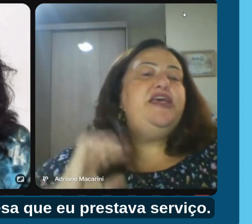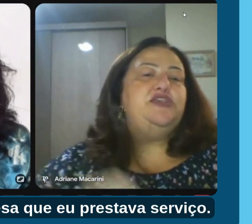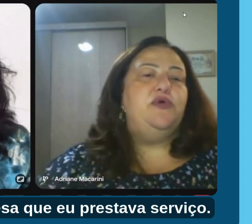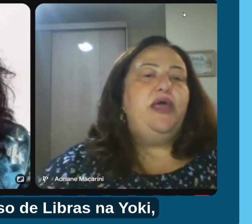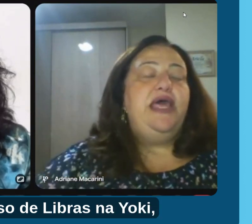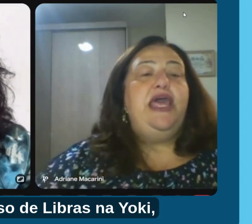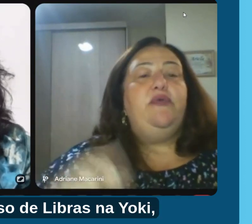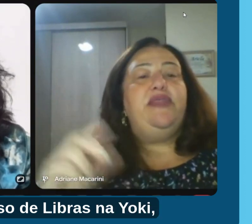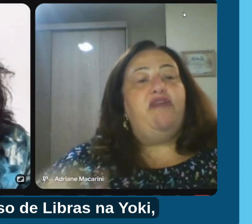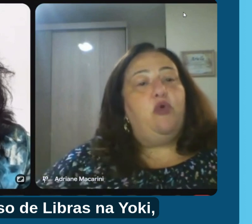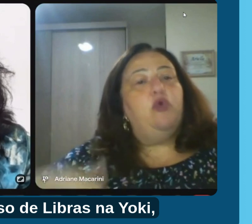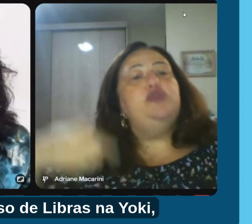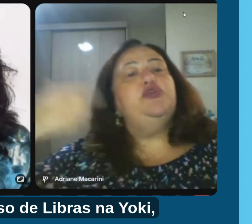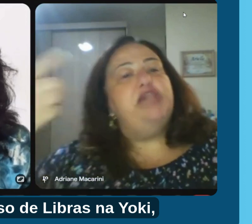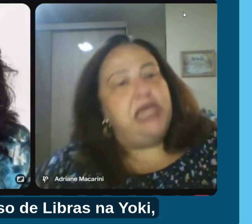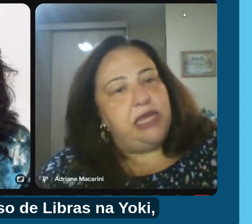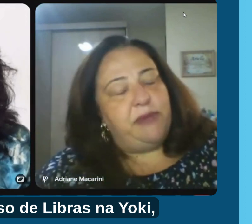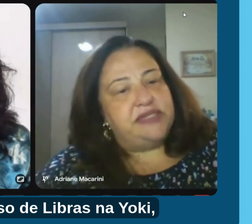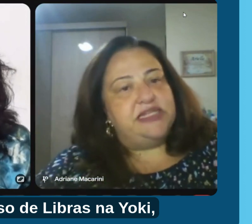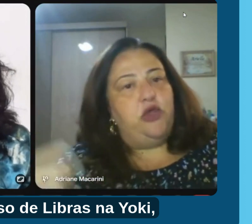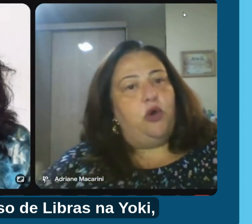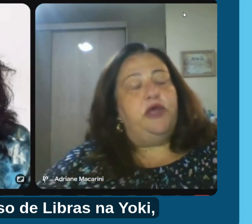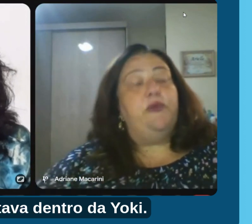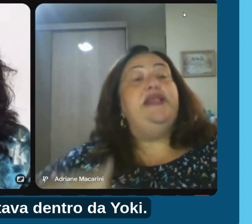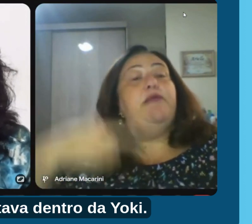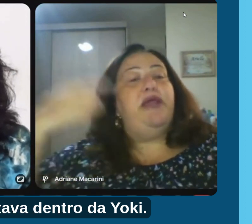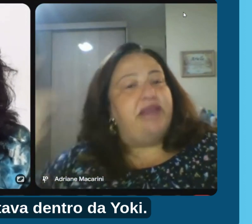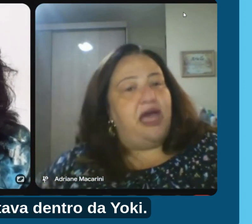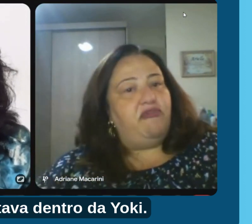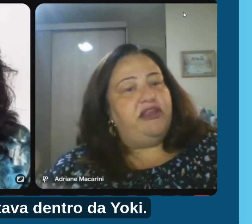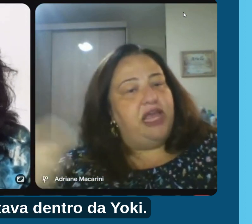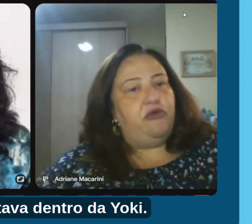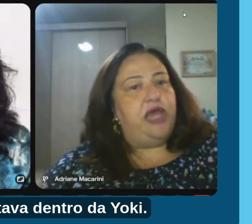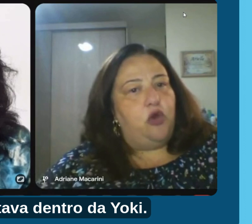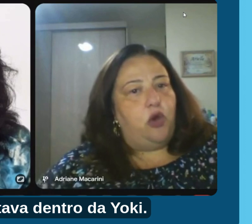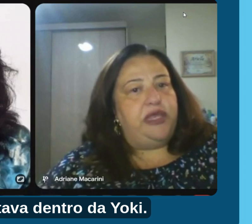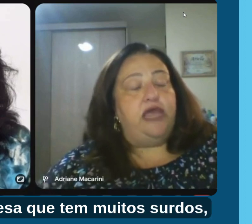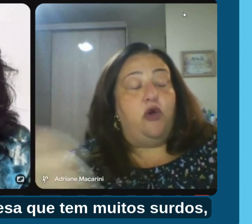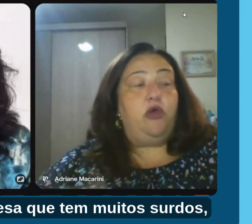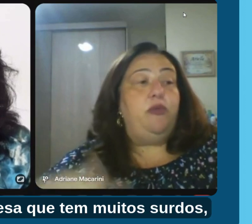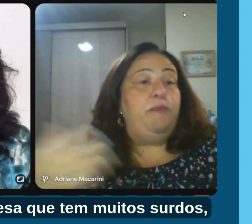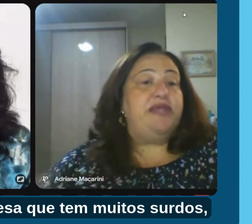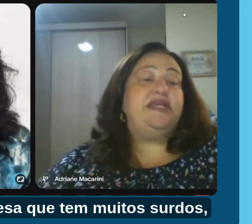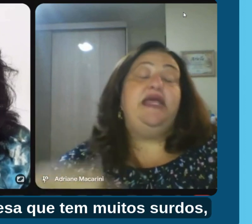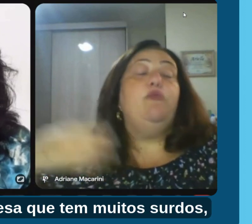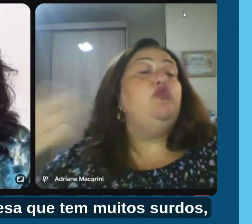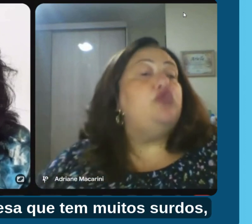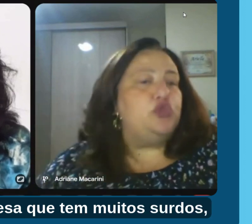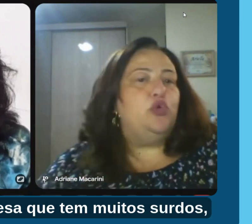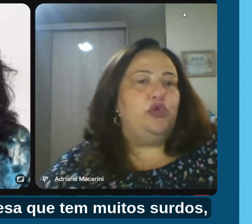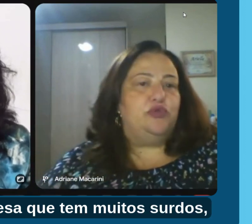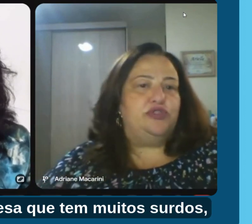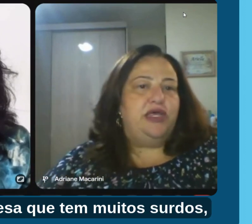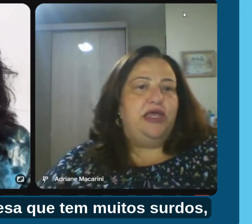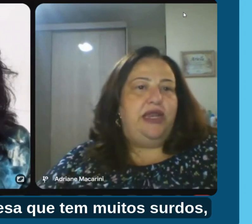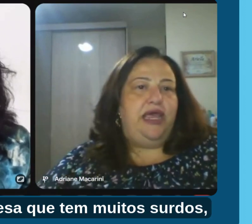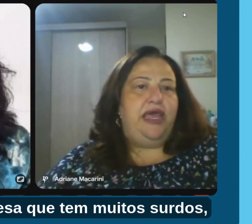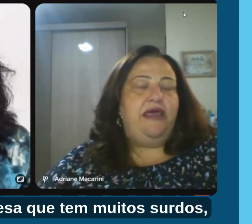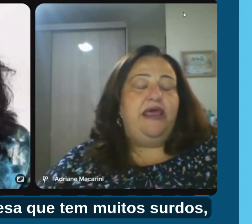serviço. Eu dava curso de Libras na IOC, eu interpretava dentro da IOC. A IOC é uma empresa que tem muitos surdos, né?